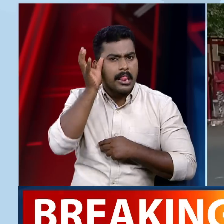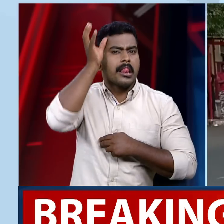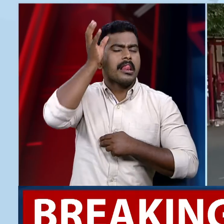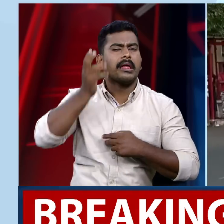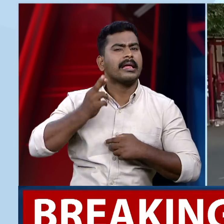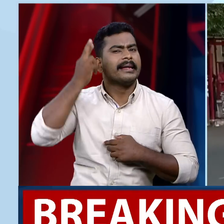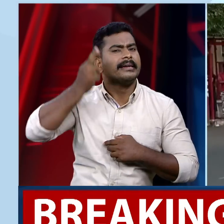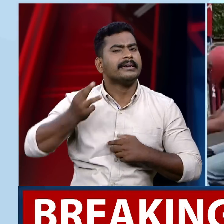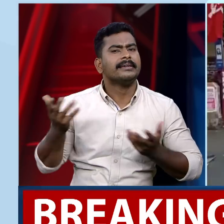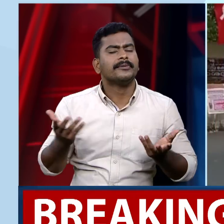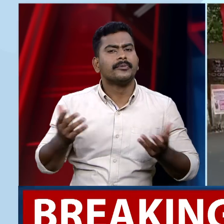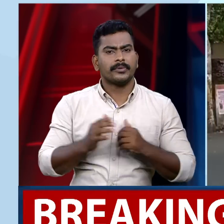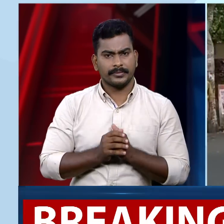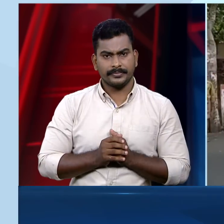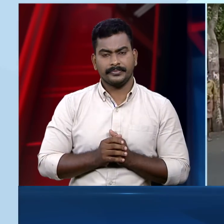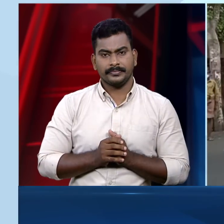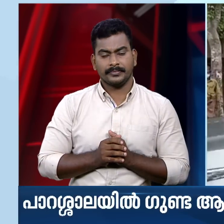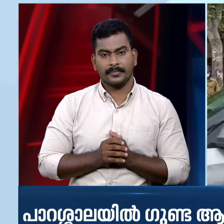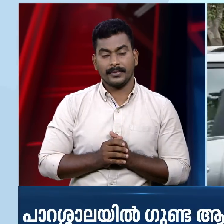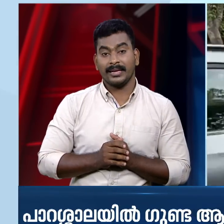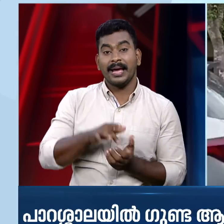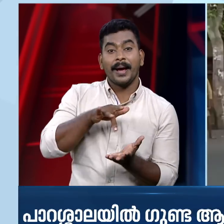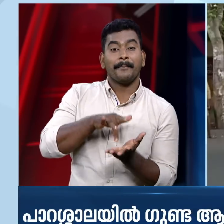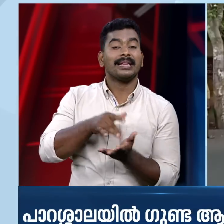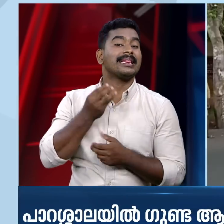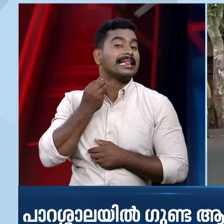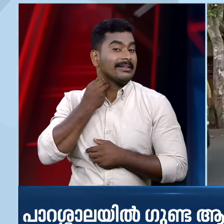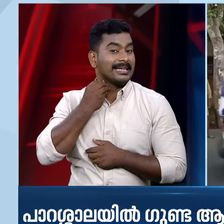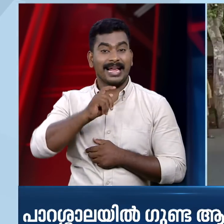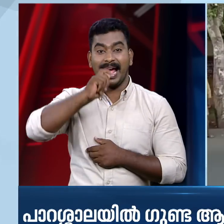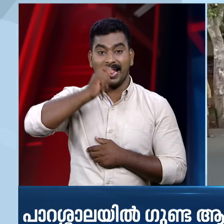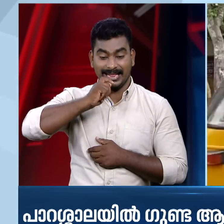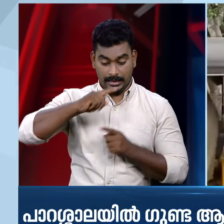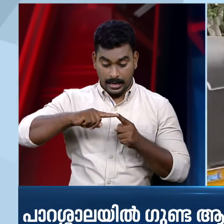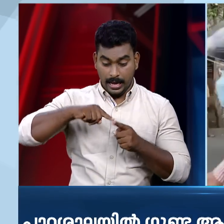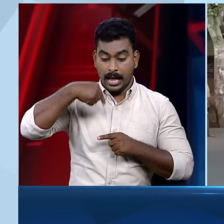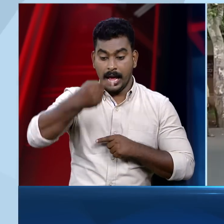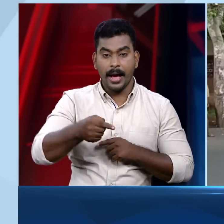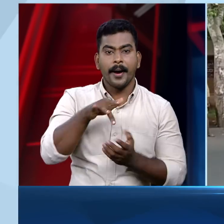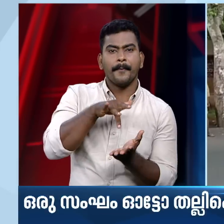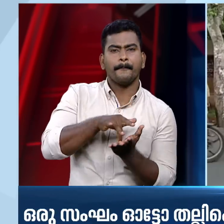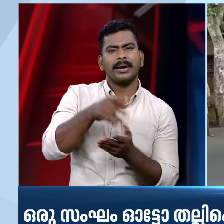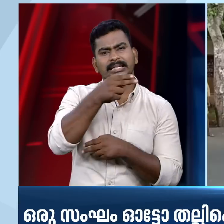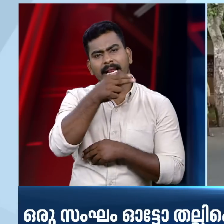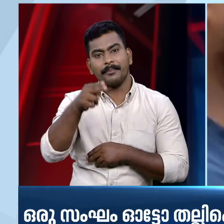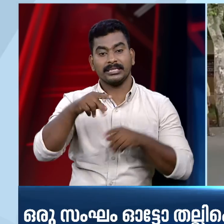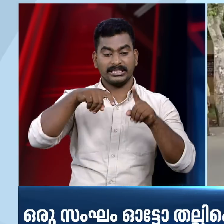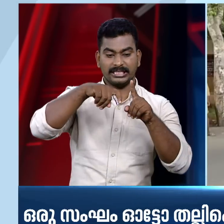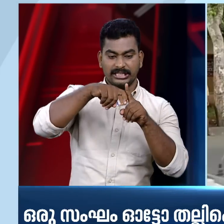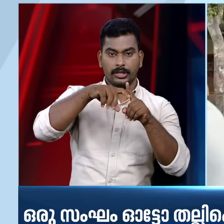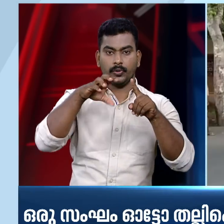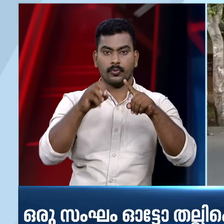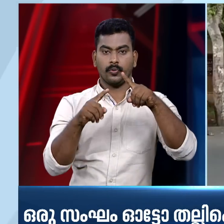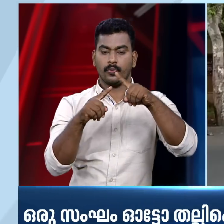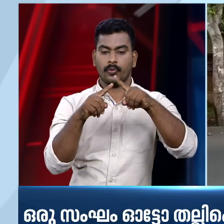എന്തൊക്കെയാണ് അമീന? അമീന, പാറശാല പോലീസ് സ്റ്റേഷൻ പരിധിയിലെ കൊച്ചാമം ജംഗ്ഷനിലെ ഓട്ടോ സ്റ്റാൻഡിൽ നിർത്തിയിട്ട